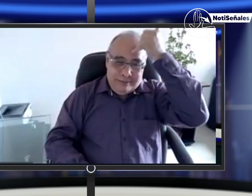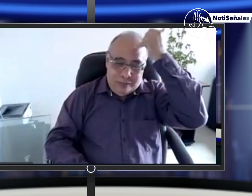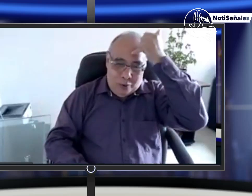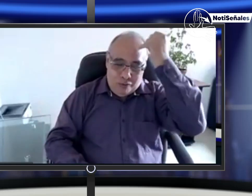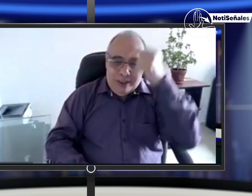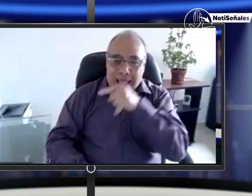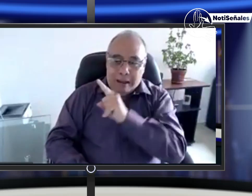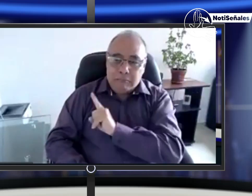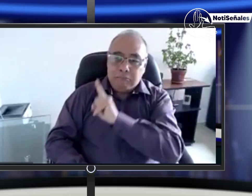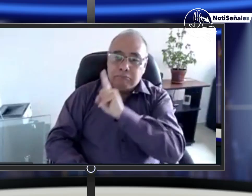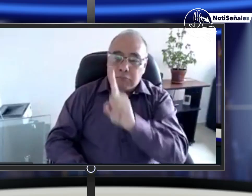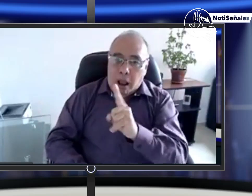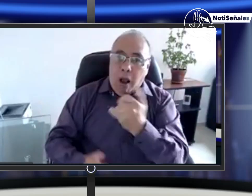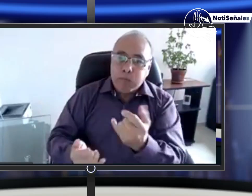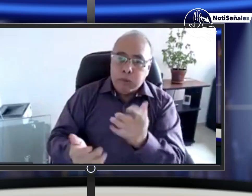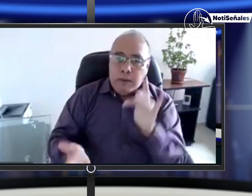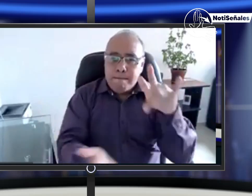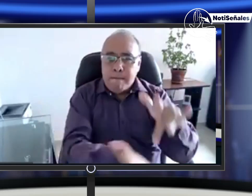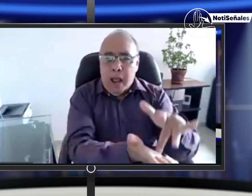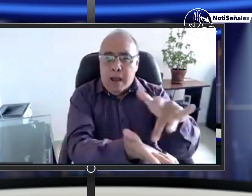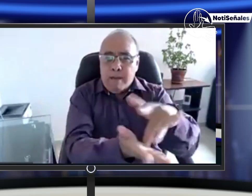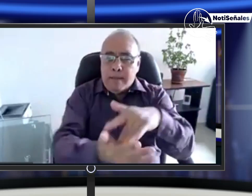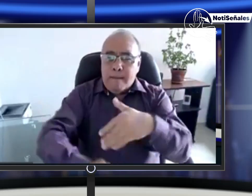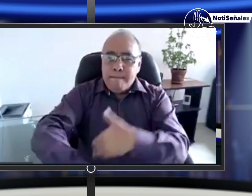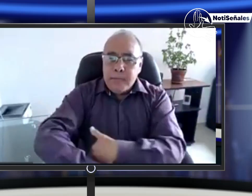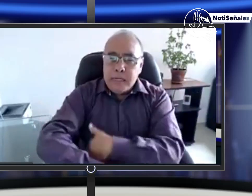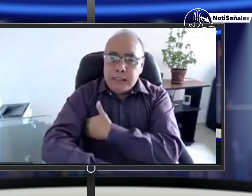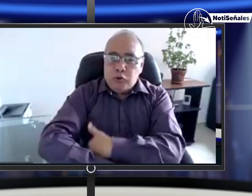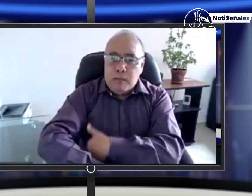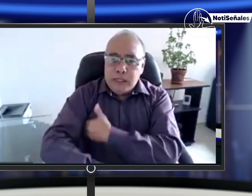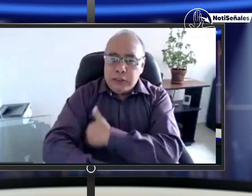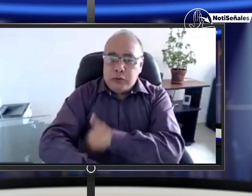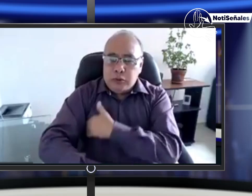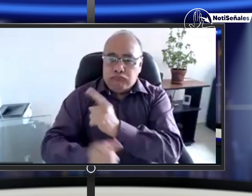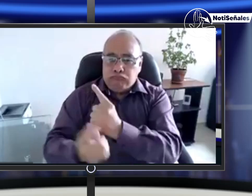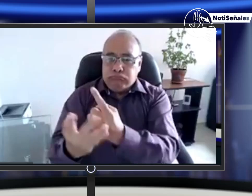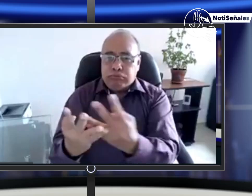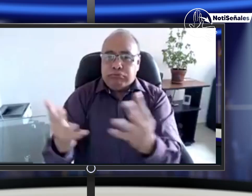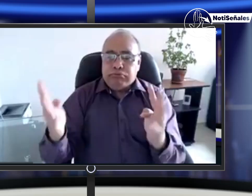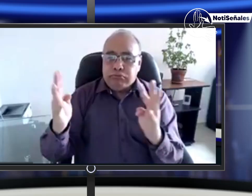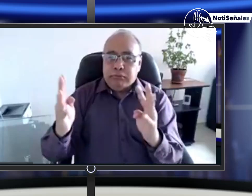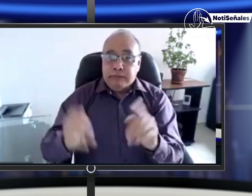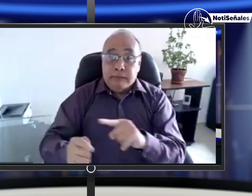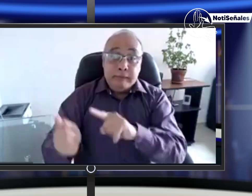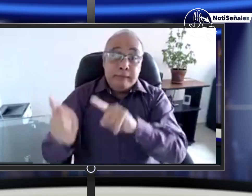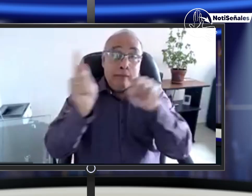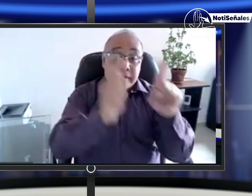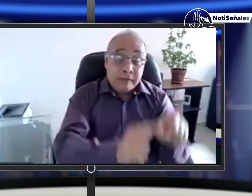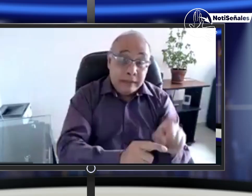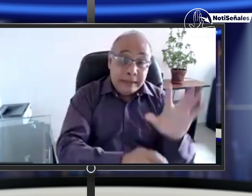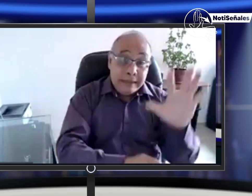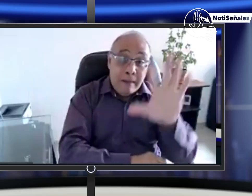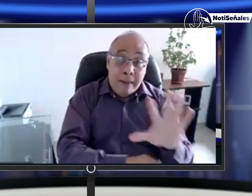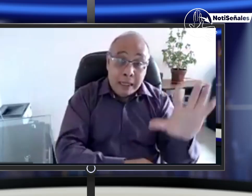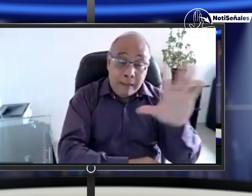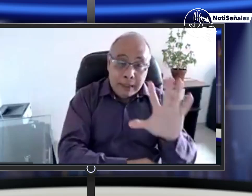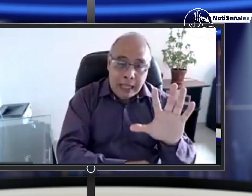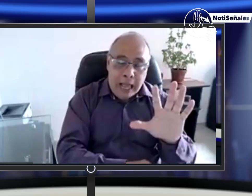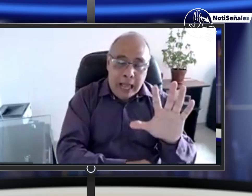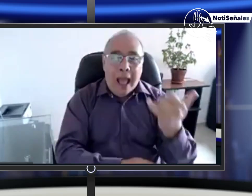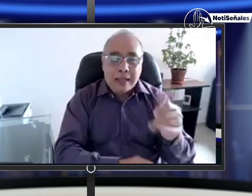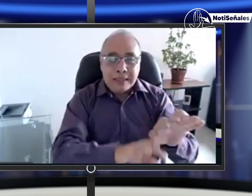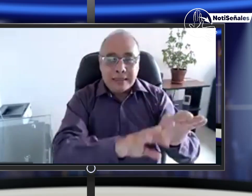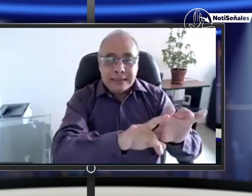pues el referente a nivel nacional es el señor José Antonio Leal. Y él está allí en el